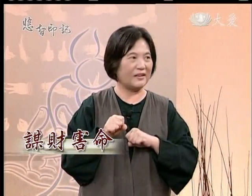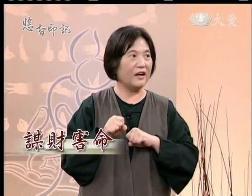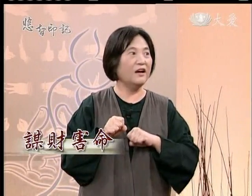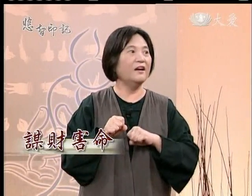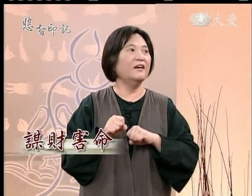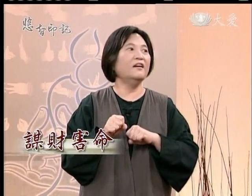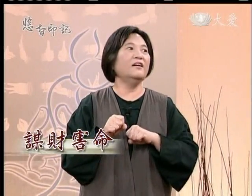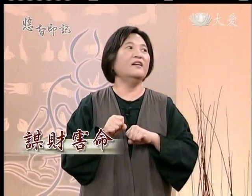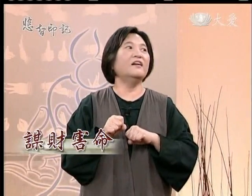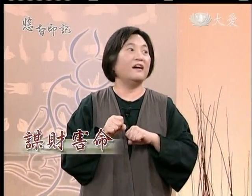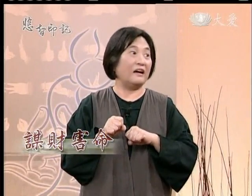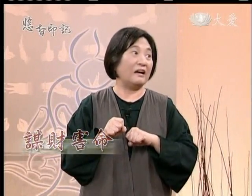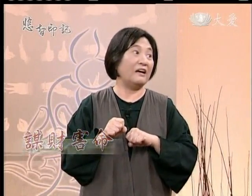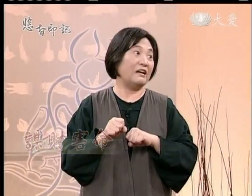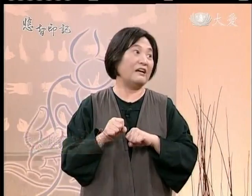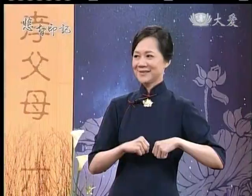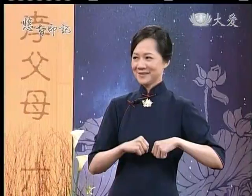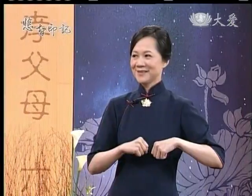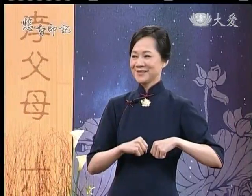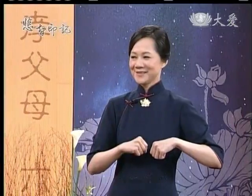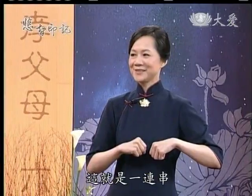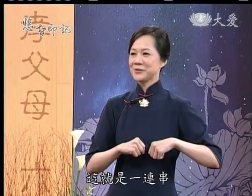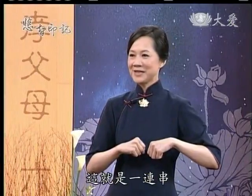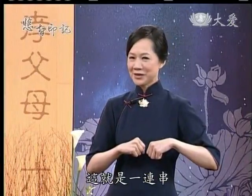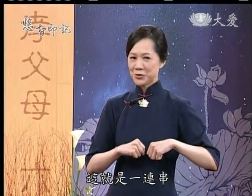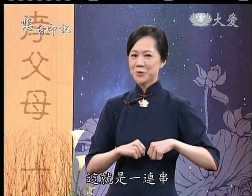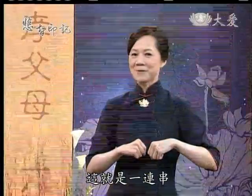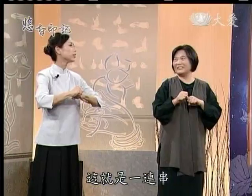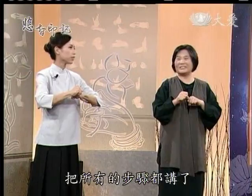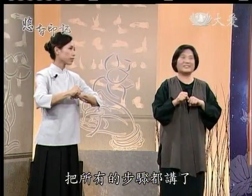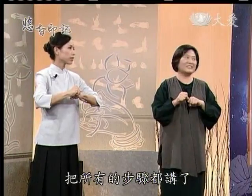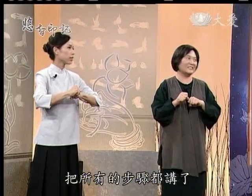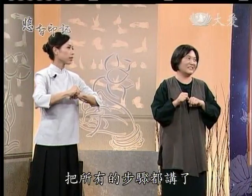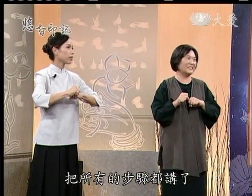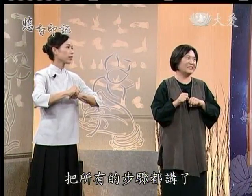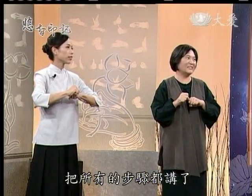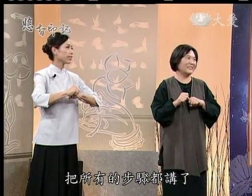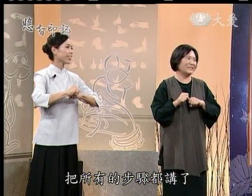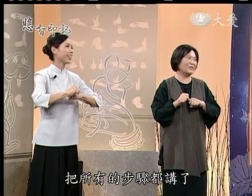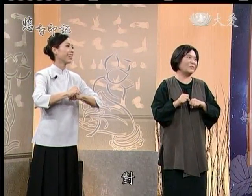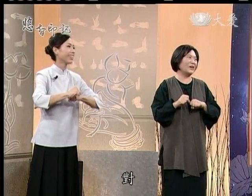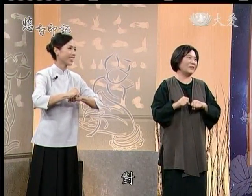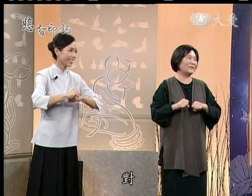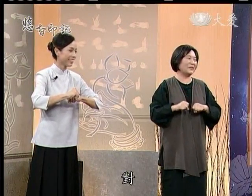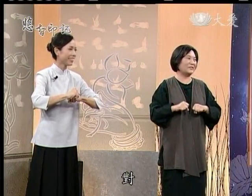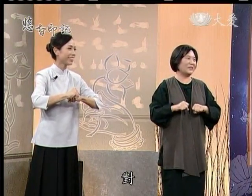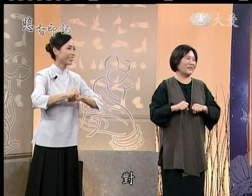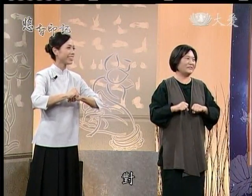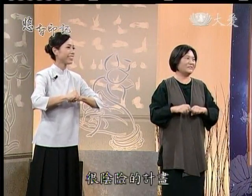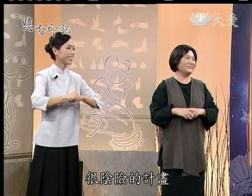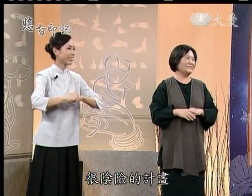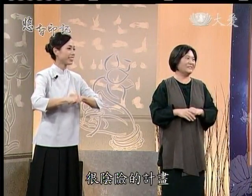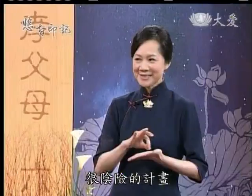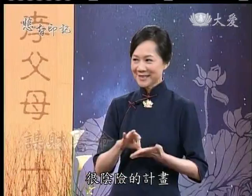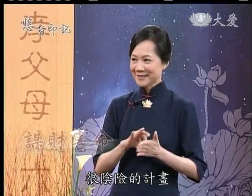哇 啊，这就一连串把所有的步骤都讲了， 对对对， 很阴险